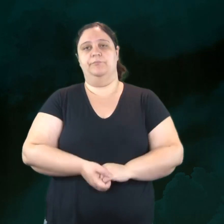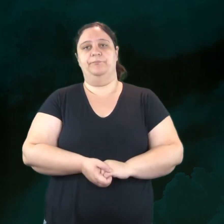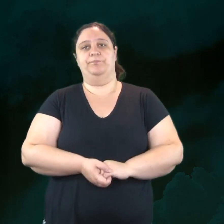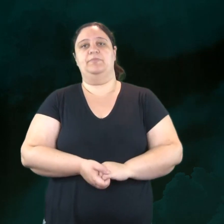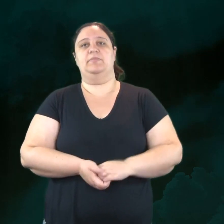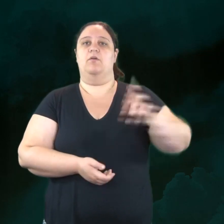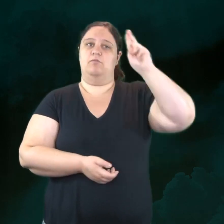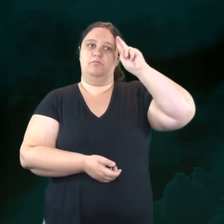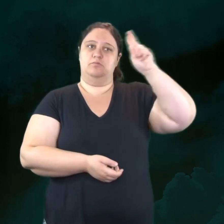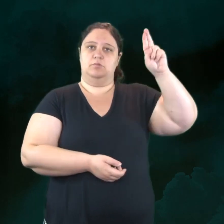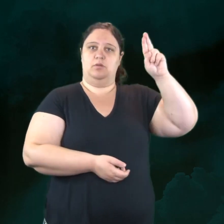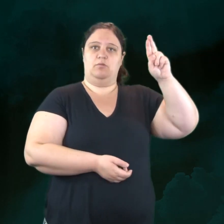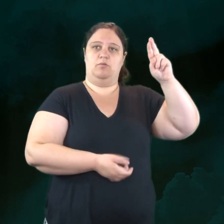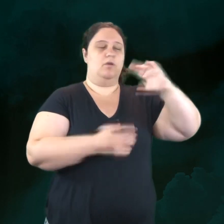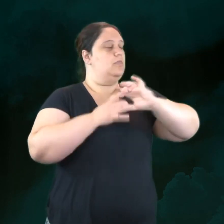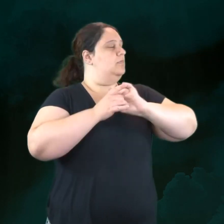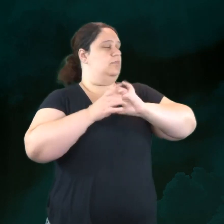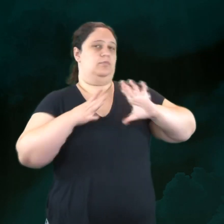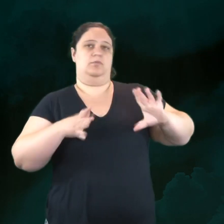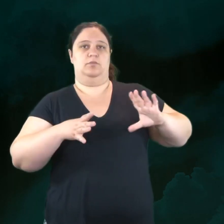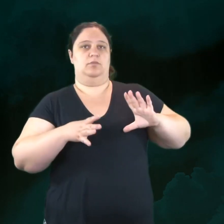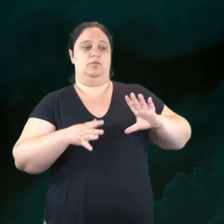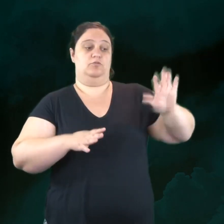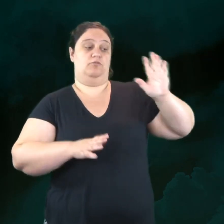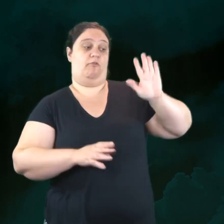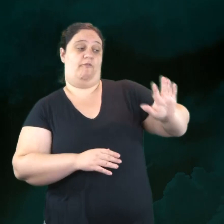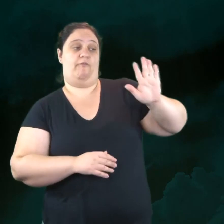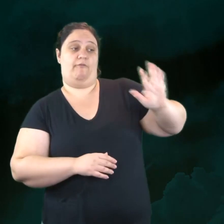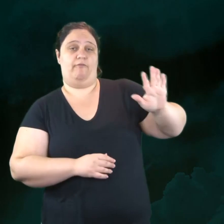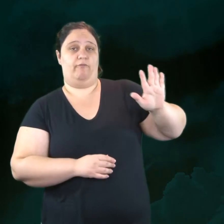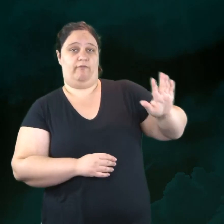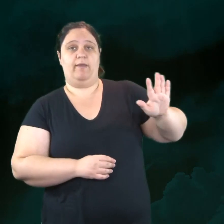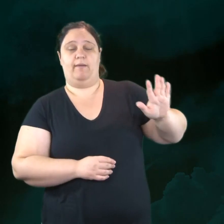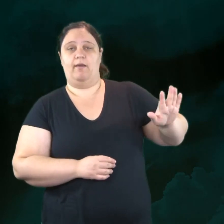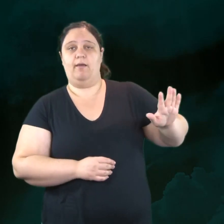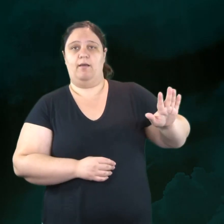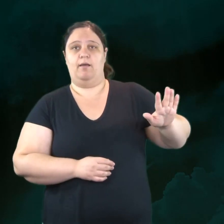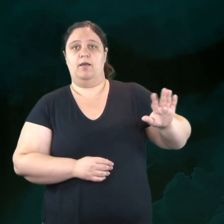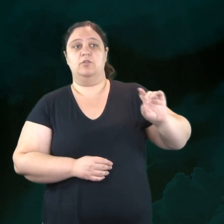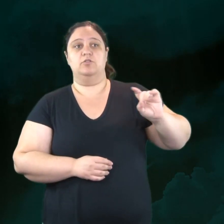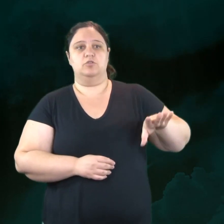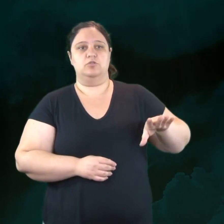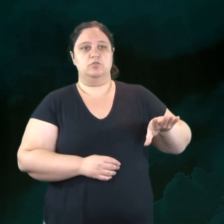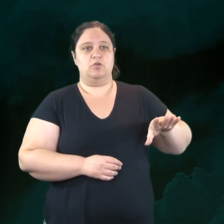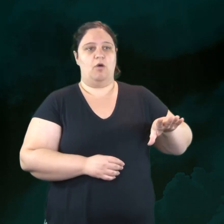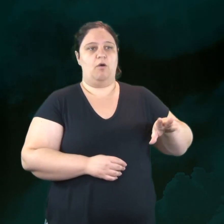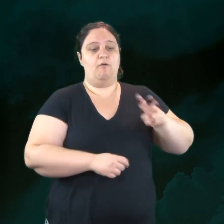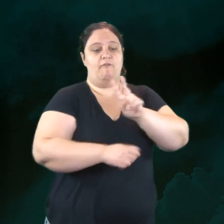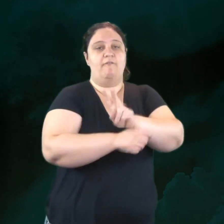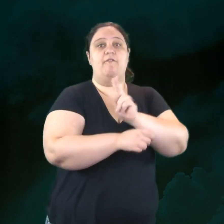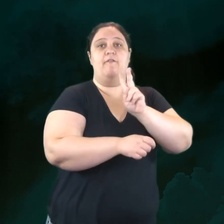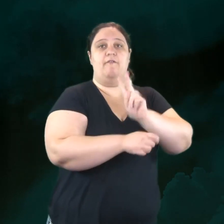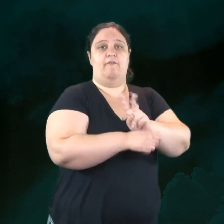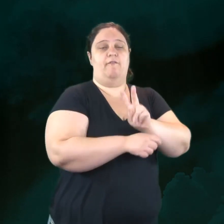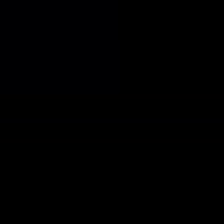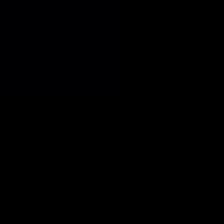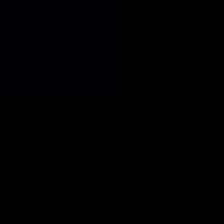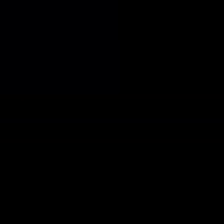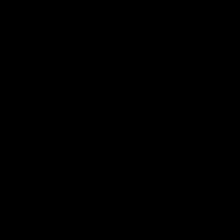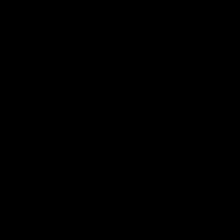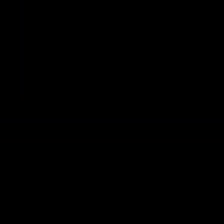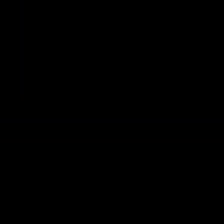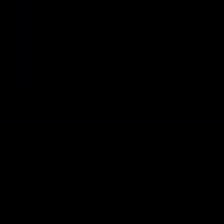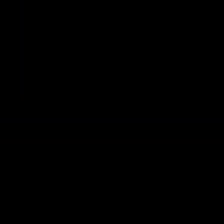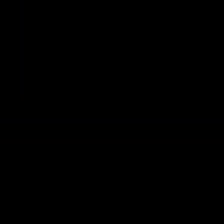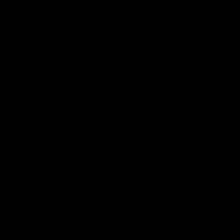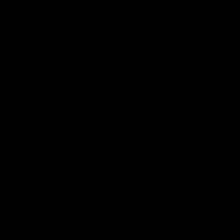permitiu que eles ficassem por muito tempo, além de confirmar as igrejas já levantadas na região da Galácia,